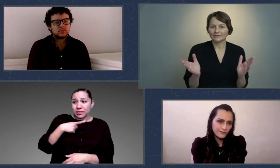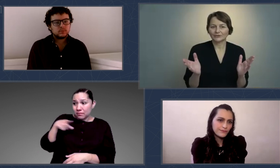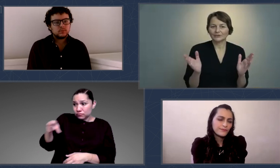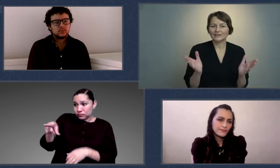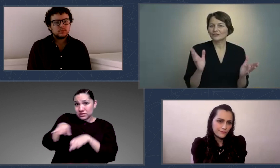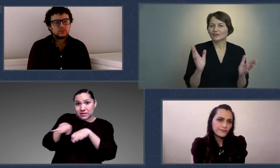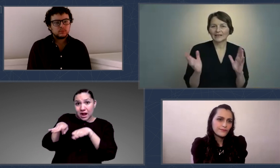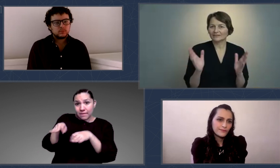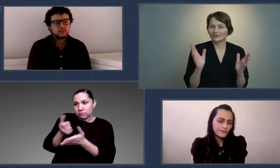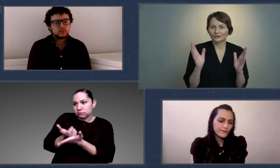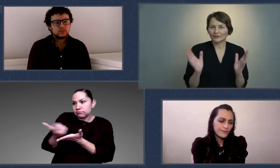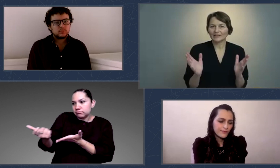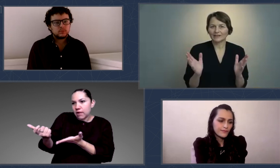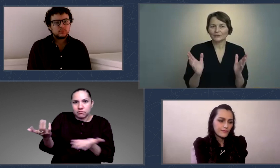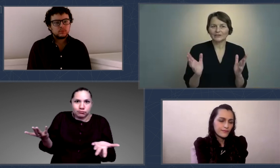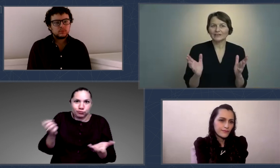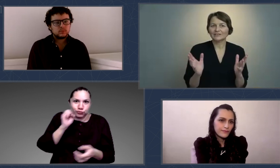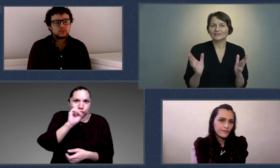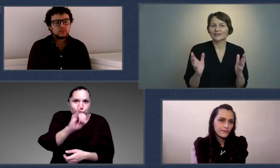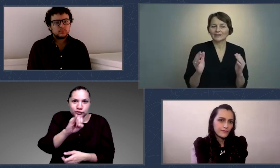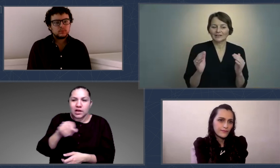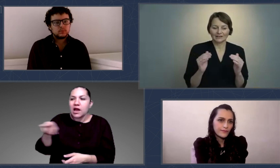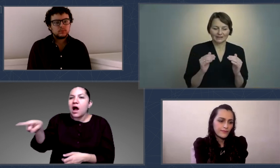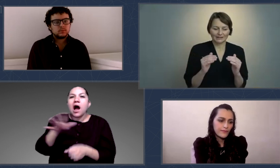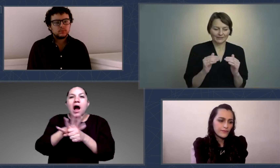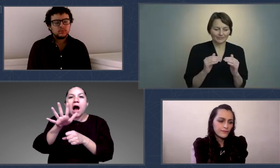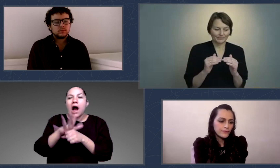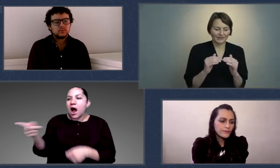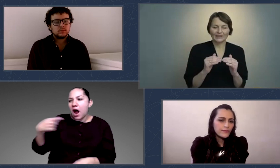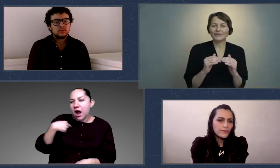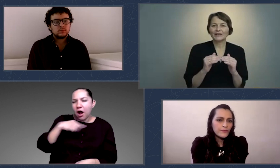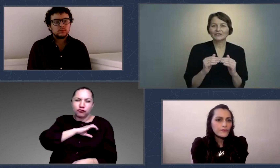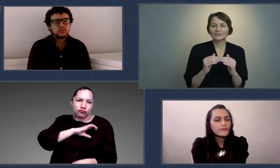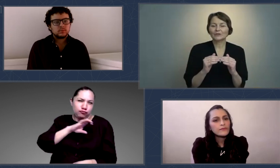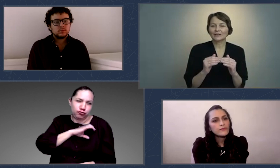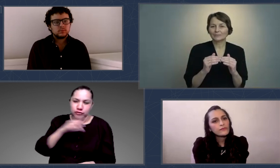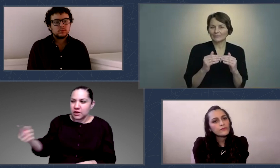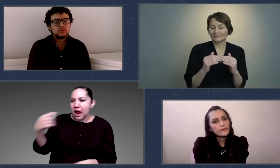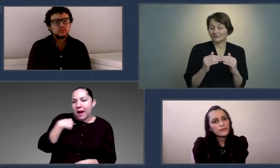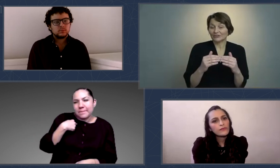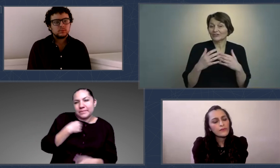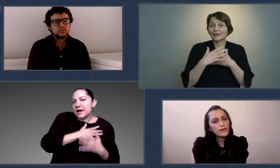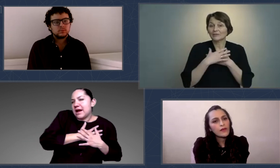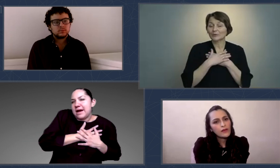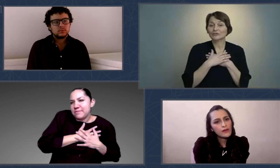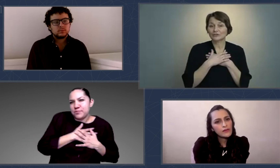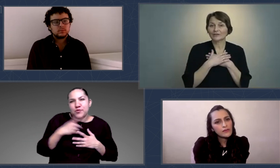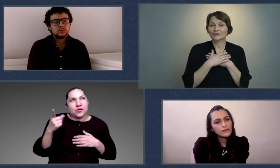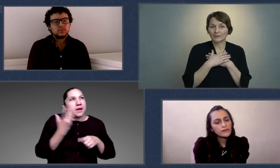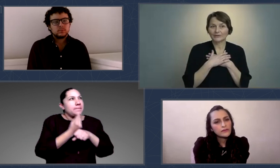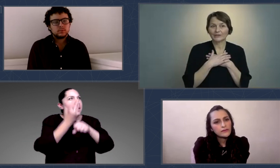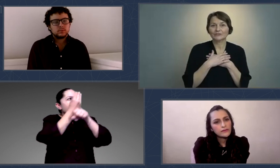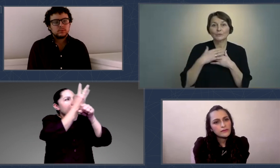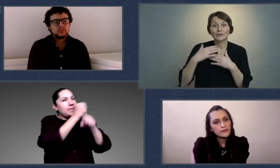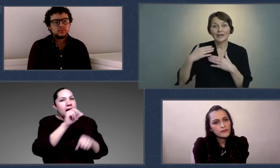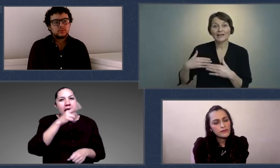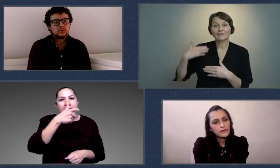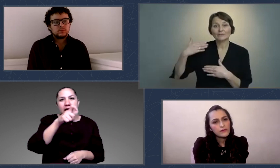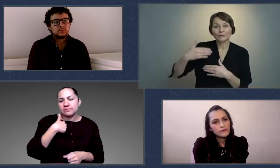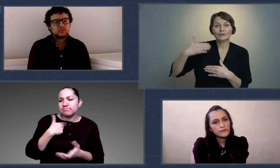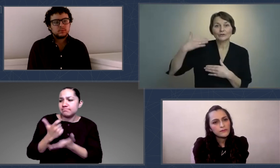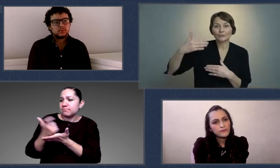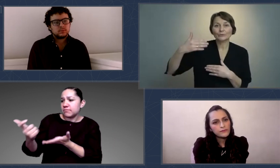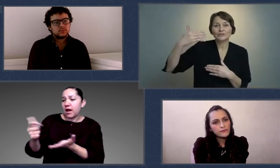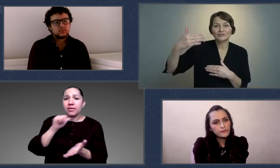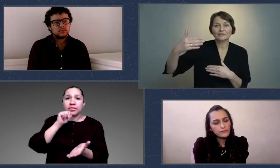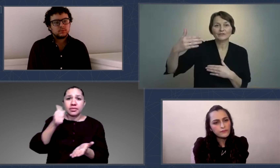por interpretation. los servicios que I que do que think que that que compro, definitely no pago los all servicios, y ya eso debe interpreters need pagar a degree. con They need to take la training los in